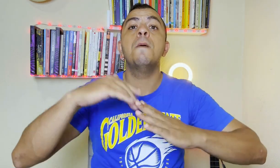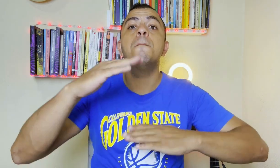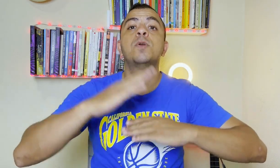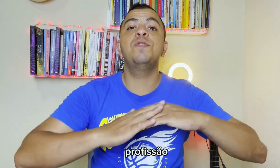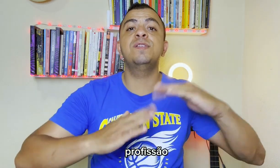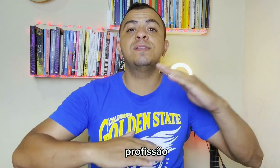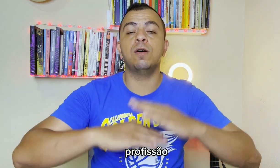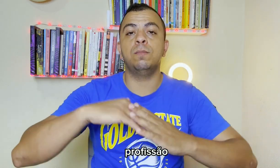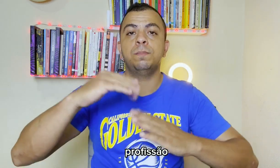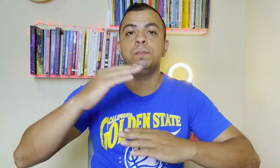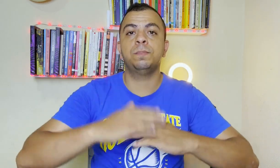profissão.